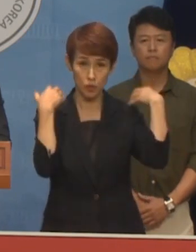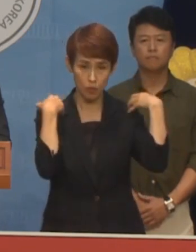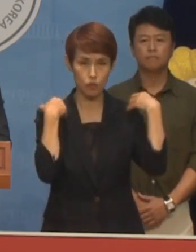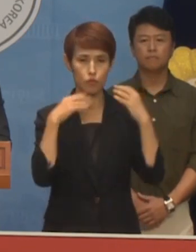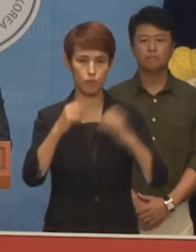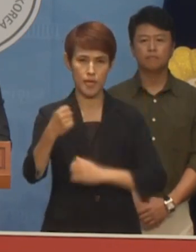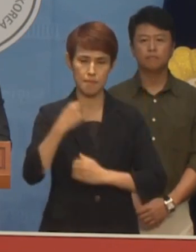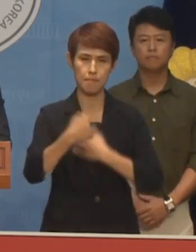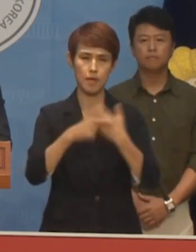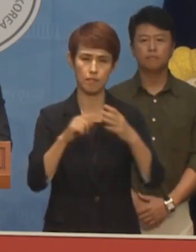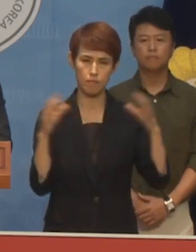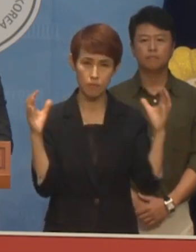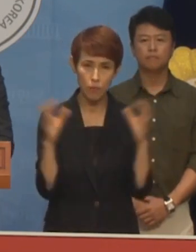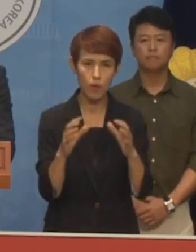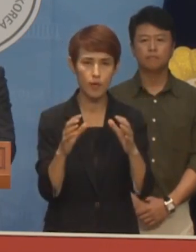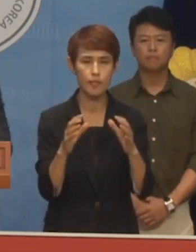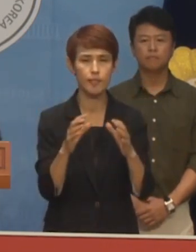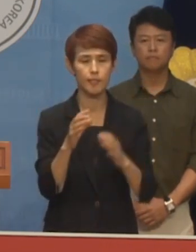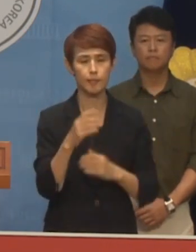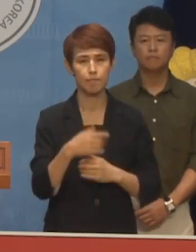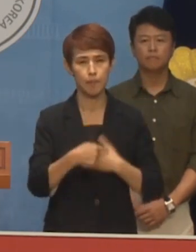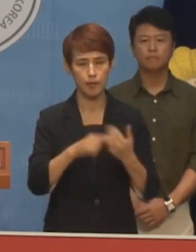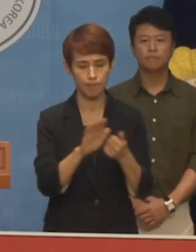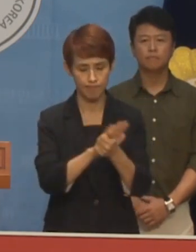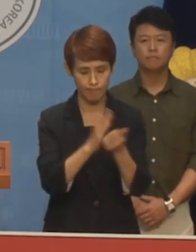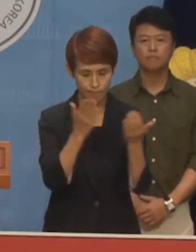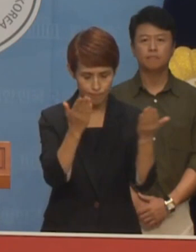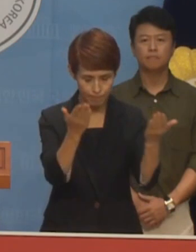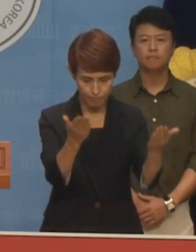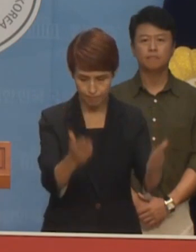모아 고인의 명복을 빕니다.